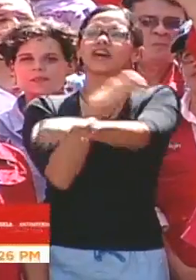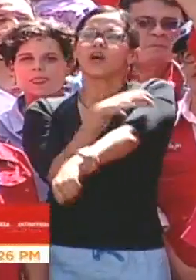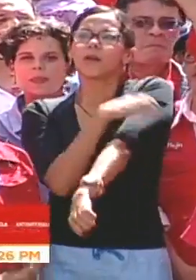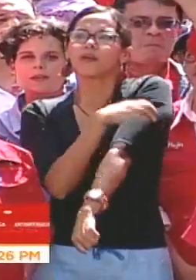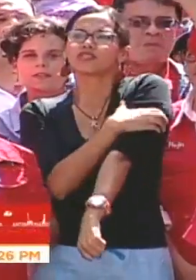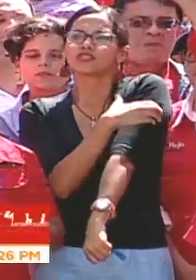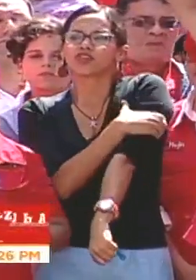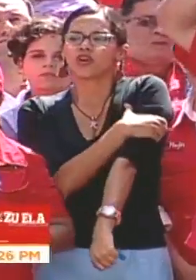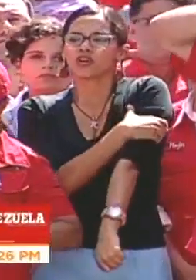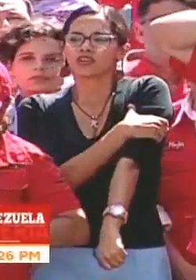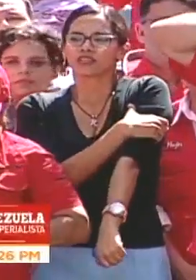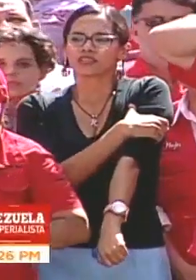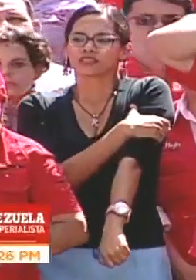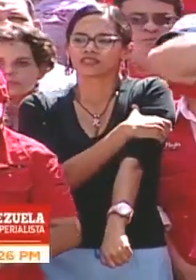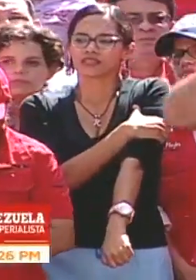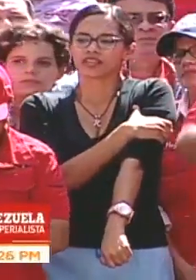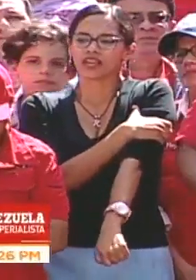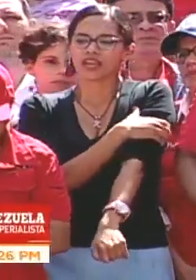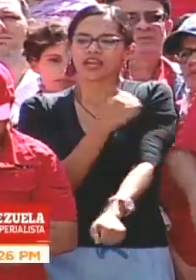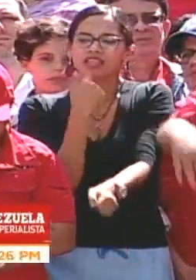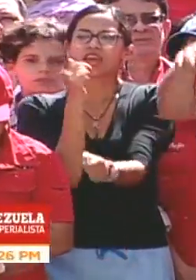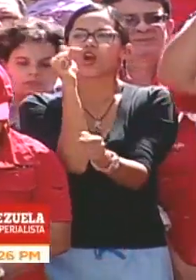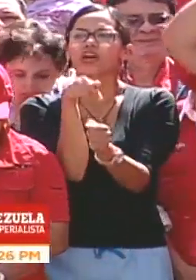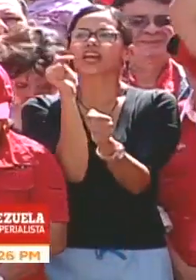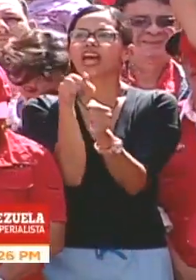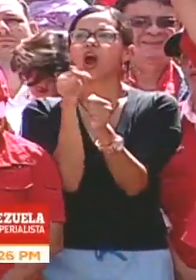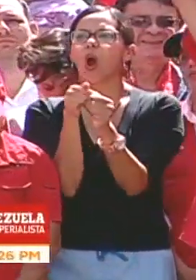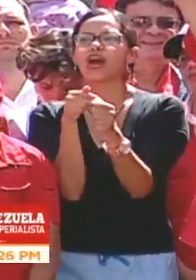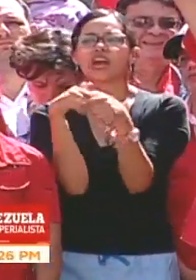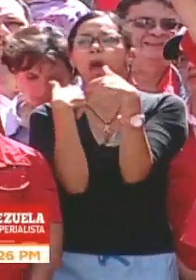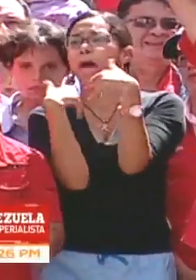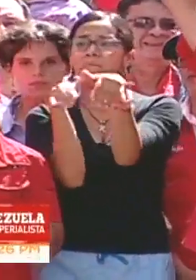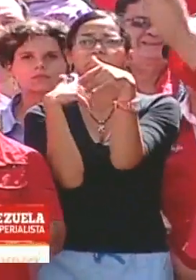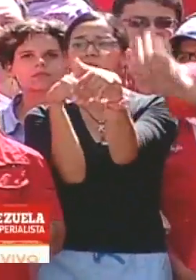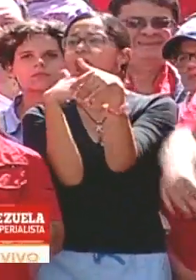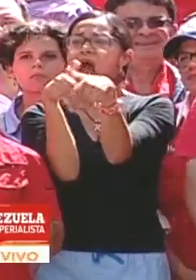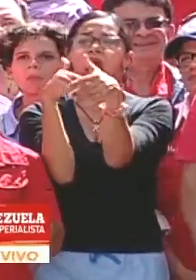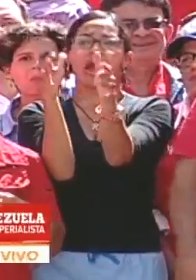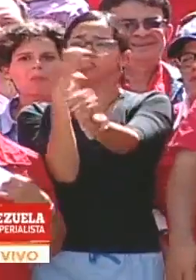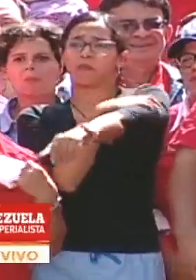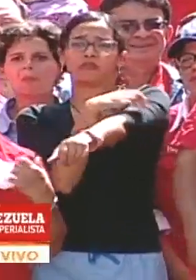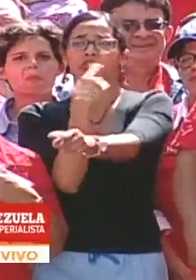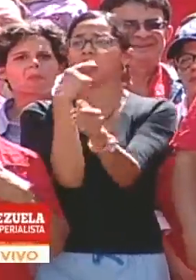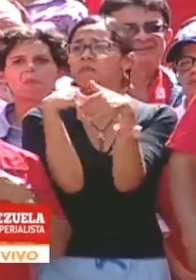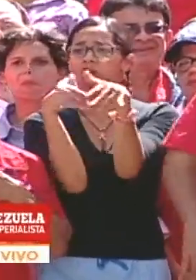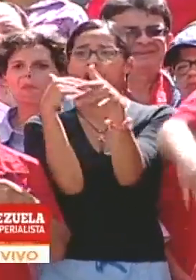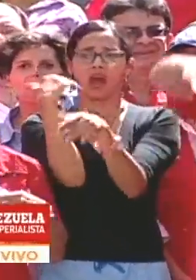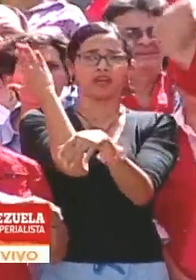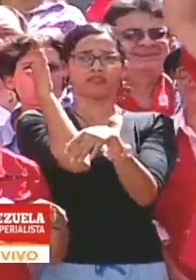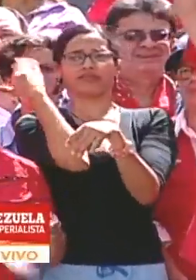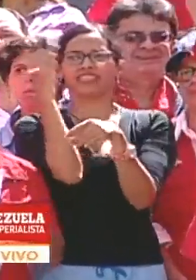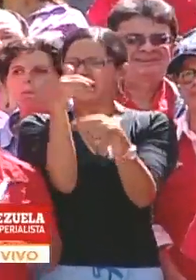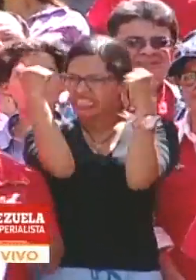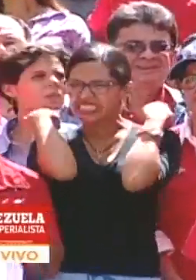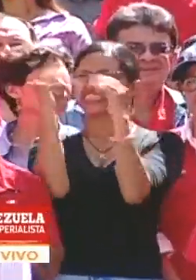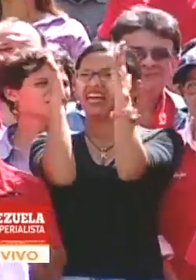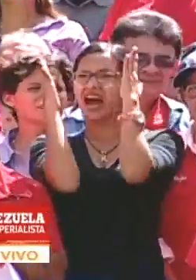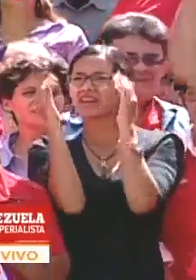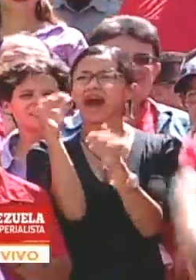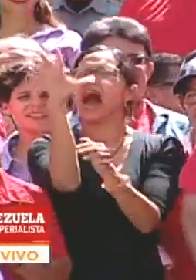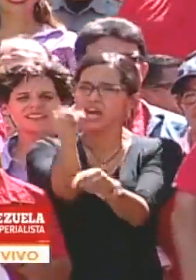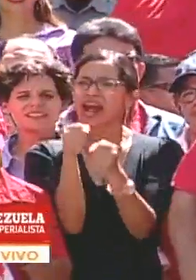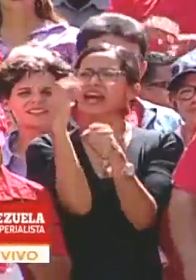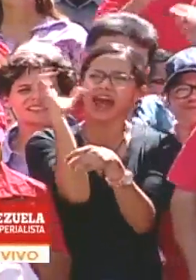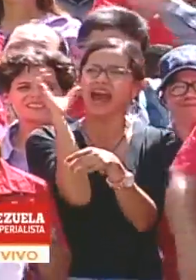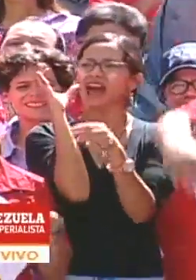derecha. Dijeron que hoy era la marcha de las marchas, tomamos Caracas. ¿Qué carajo van a